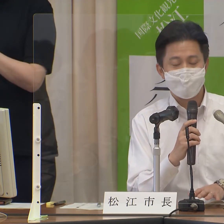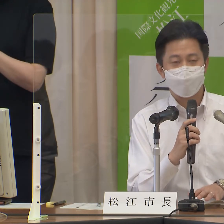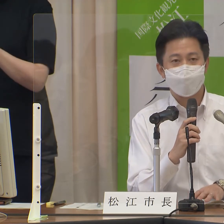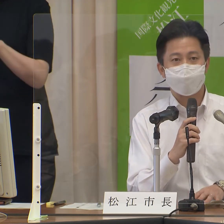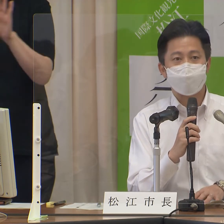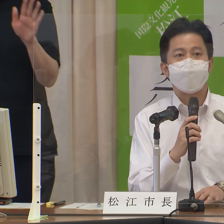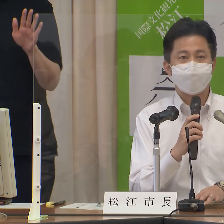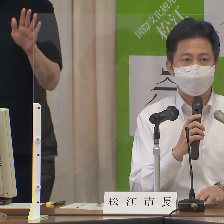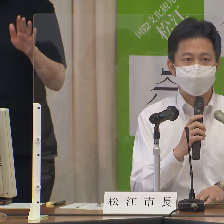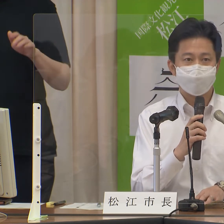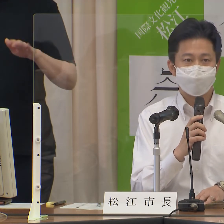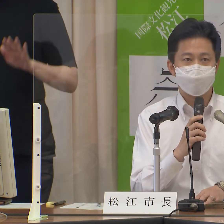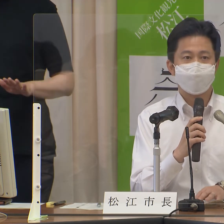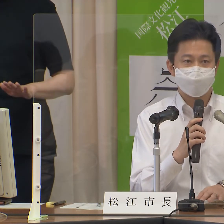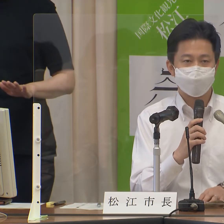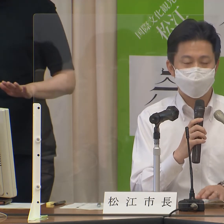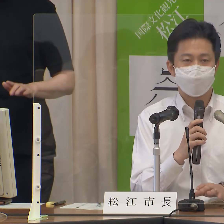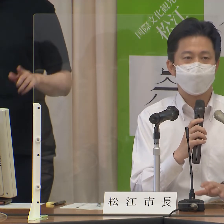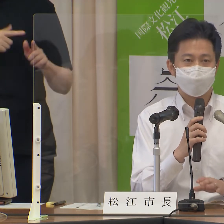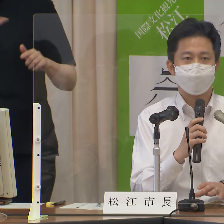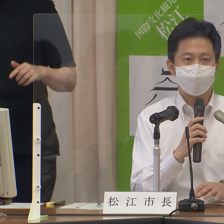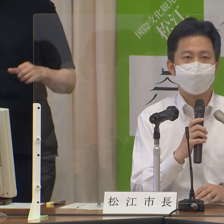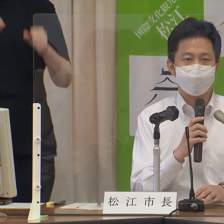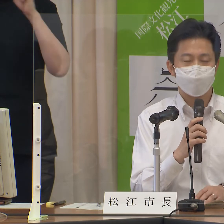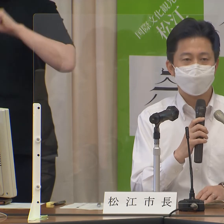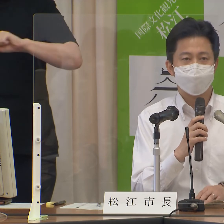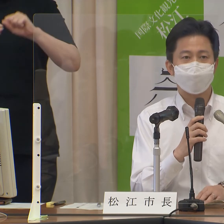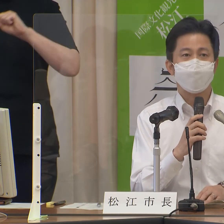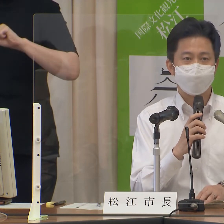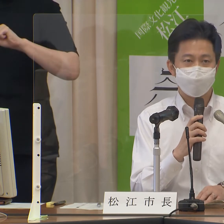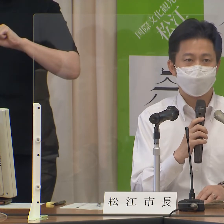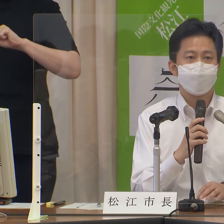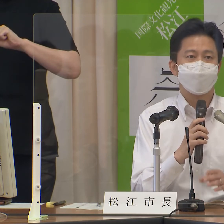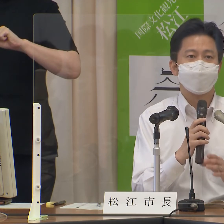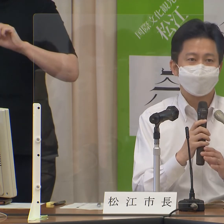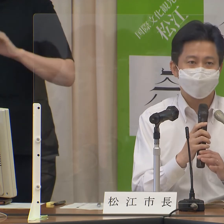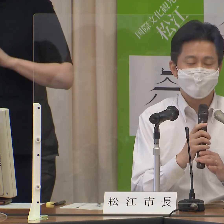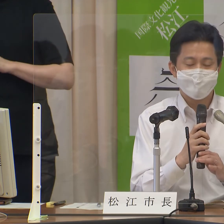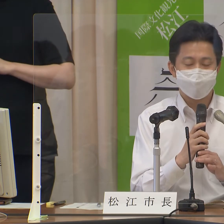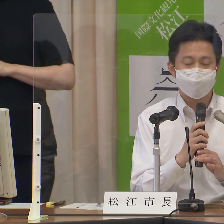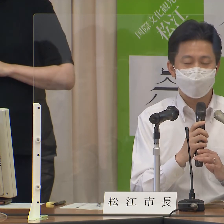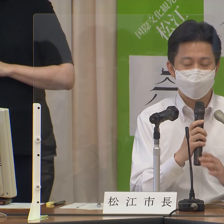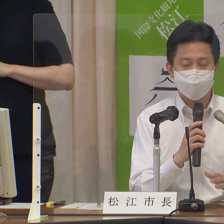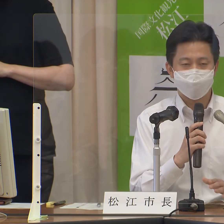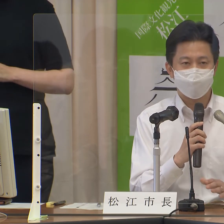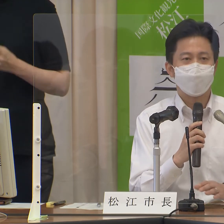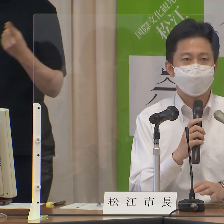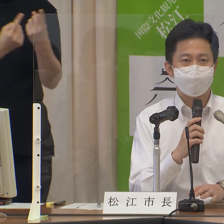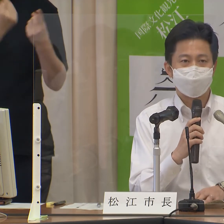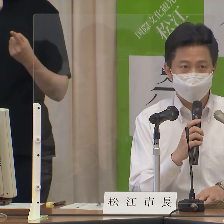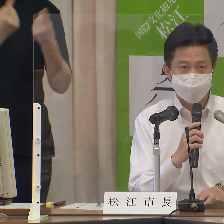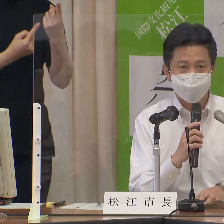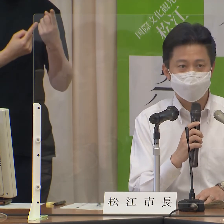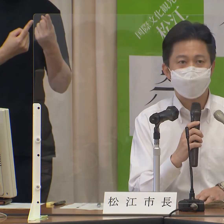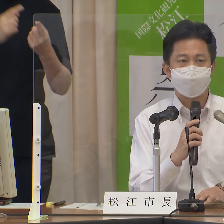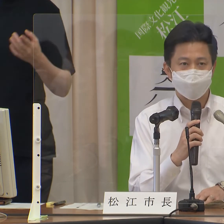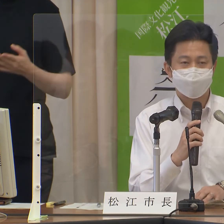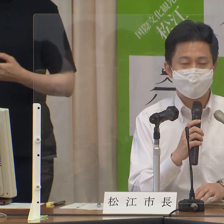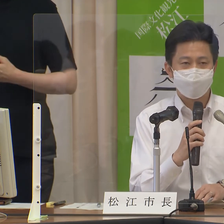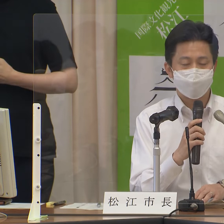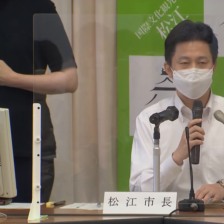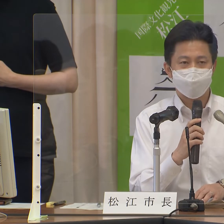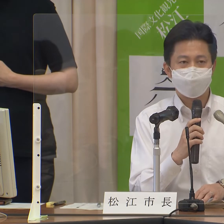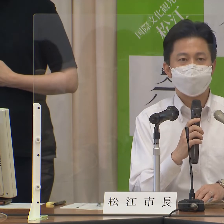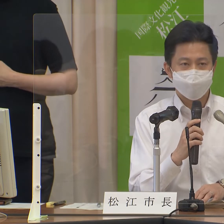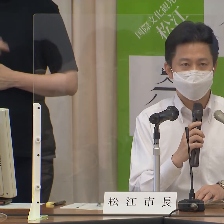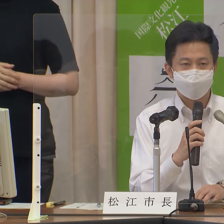ど、行動が活発になりましたり、まあ、人の往来というのも、看護需要を含めてですね、今後また戻ってくる可能性がありますので、